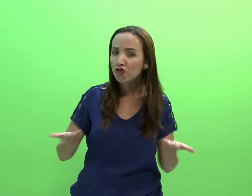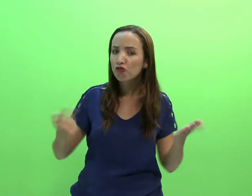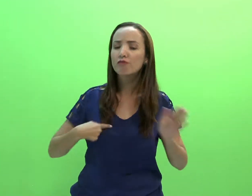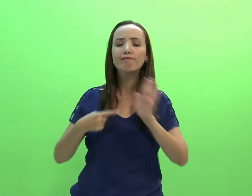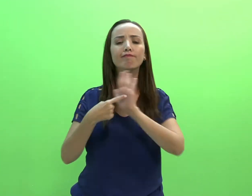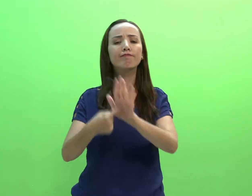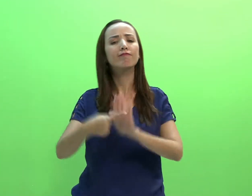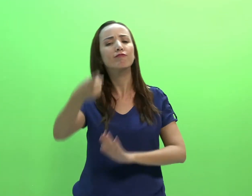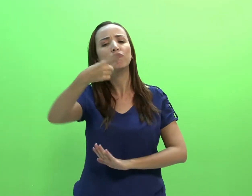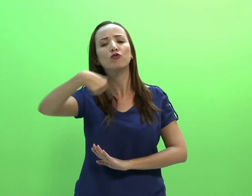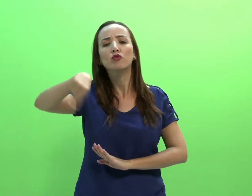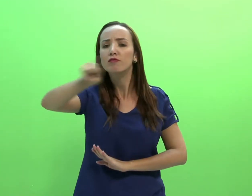Hoje